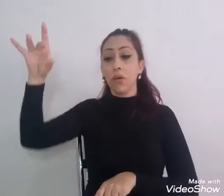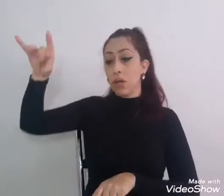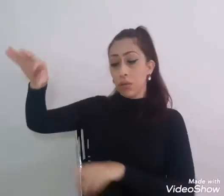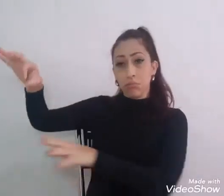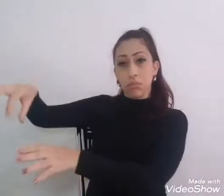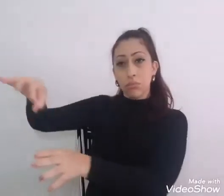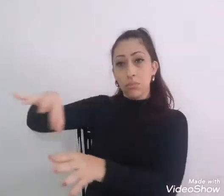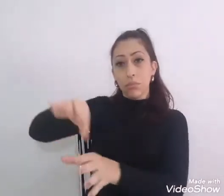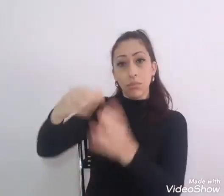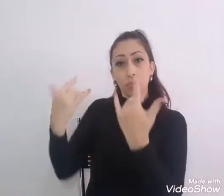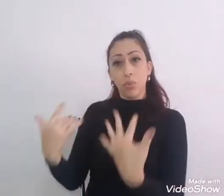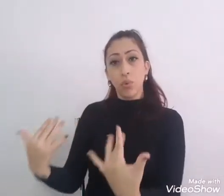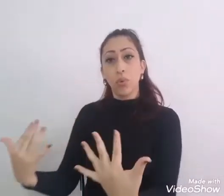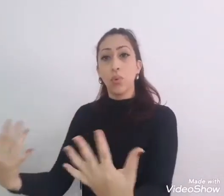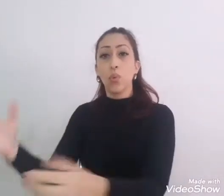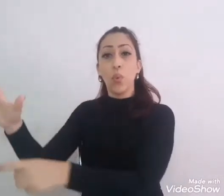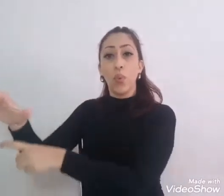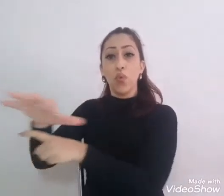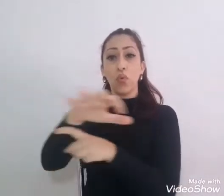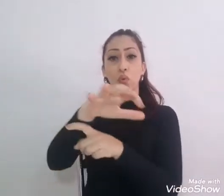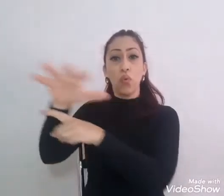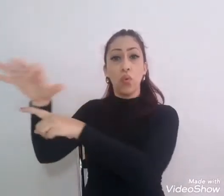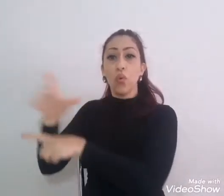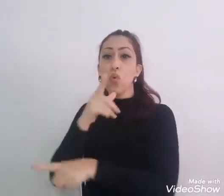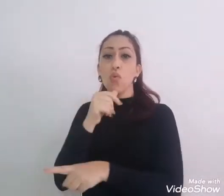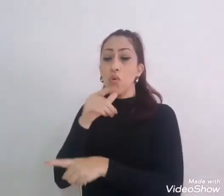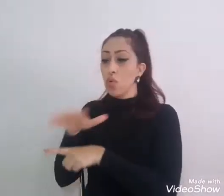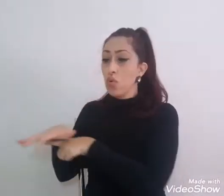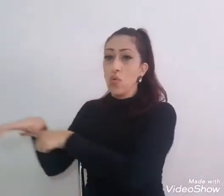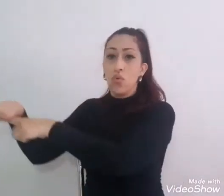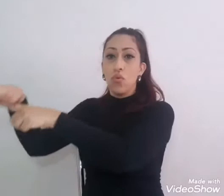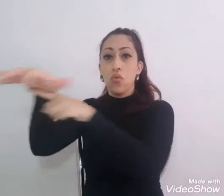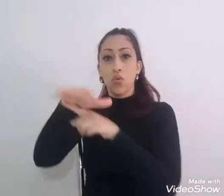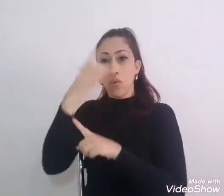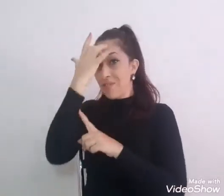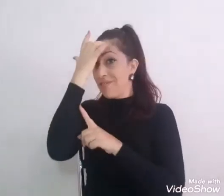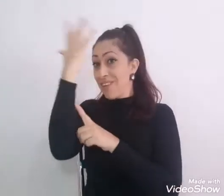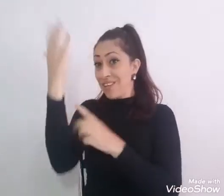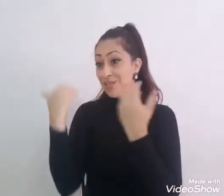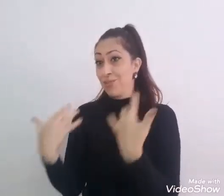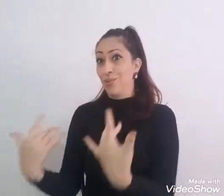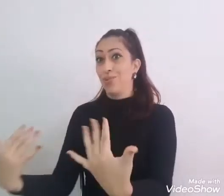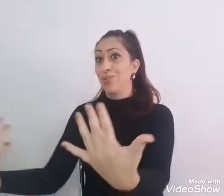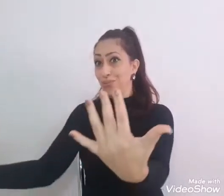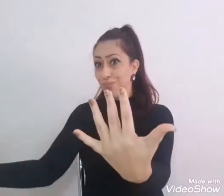do momento em que eles passam a construir vilas e pequenas cidades, há aí também uma